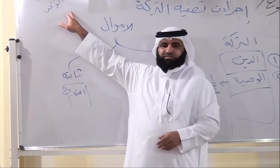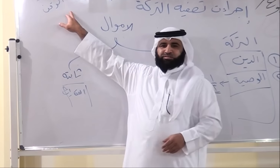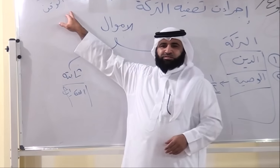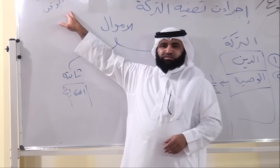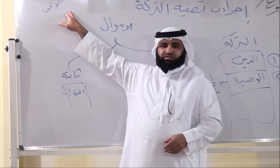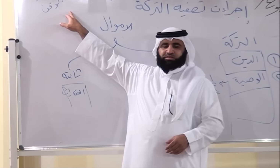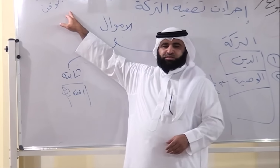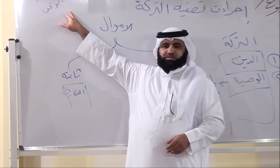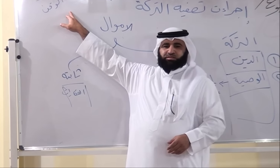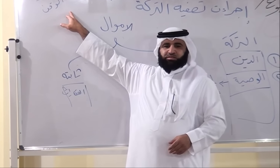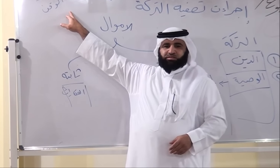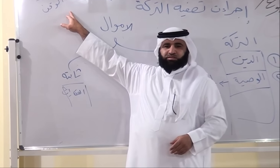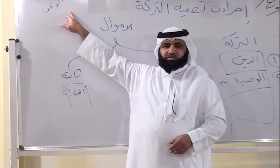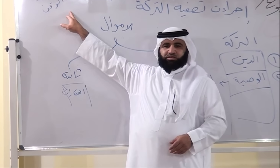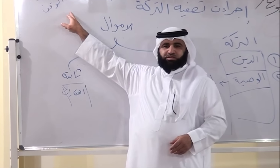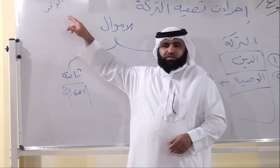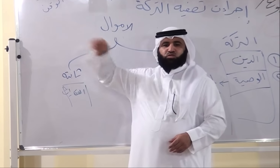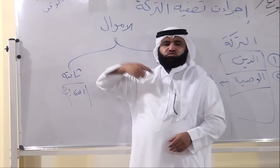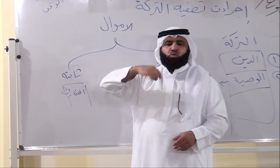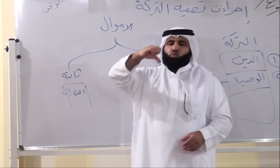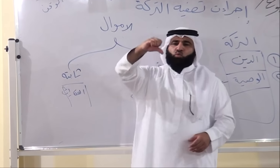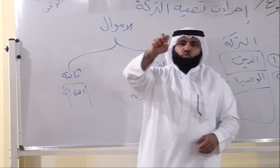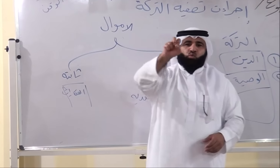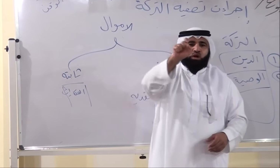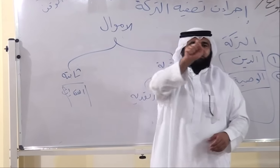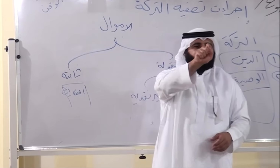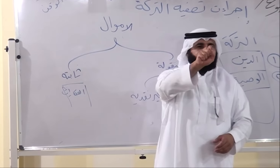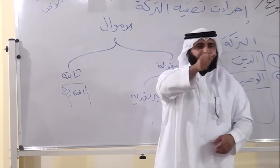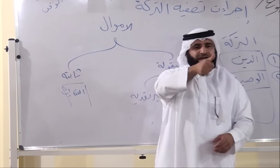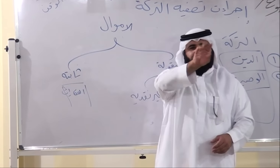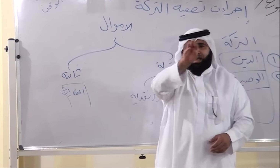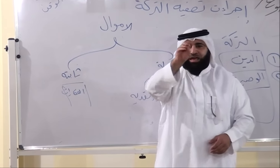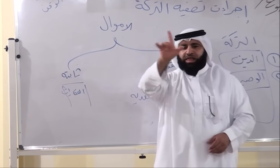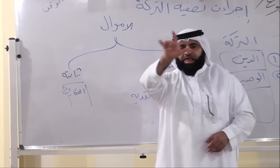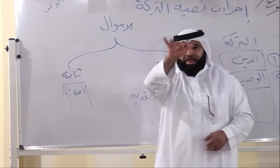يوصي على الورثة، ويسمونه الوقف الأهلي.